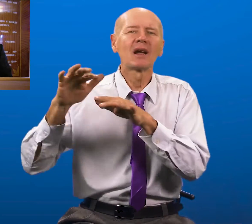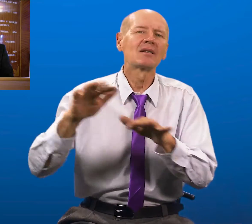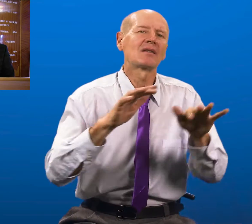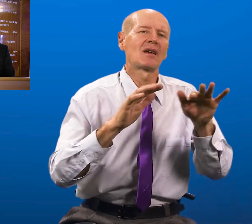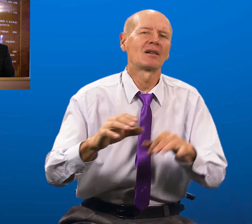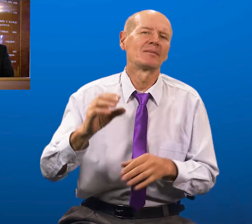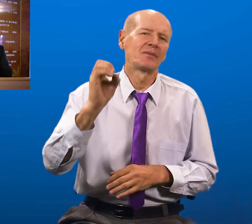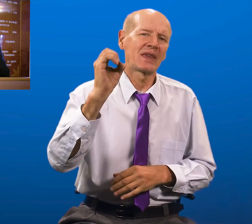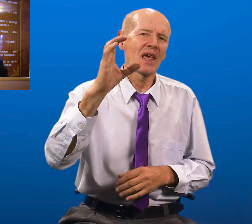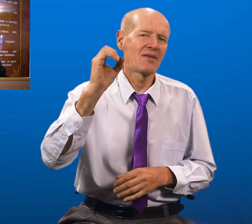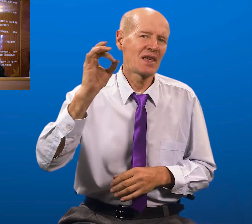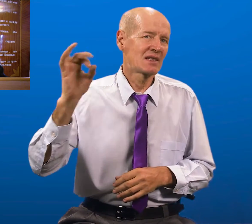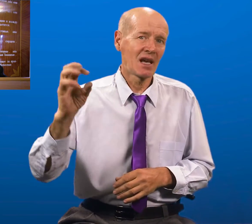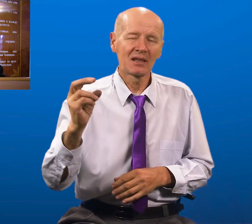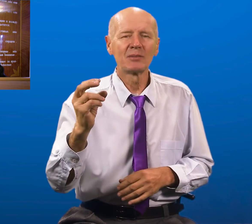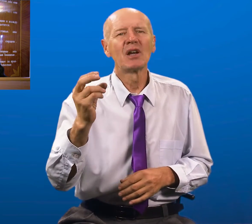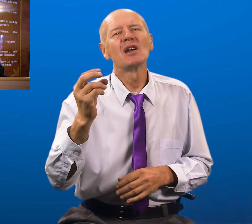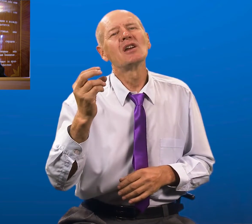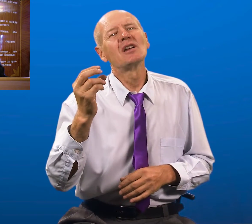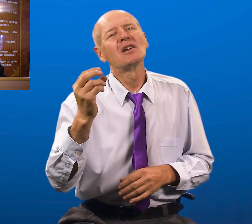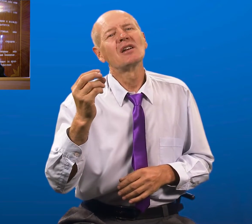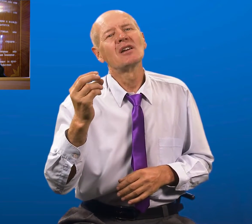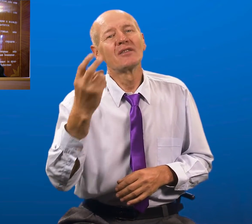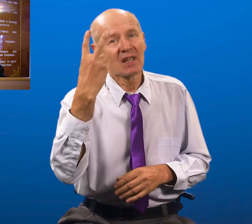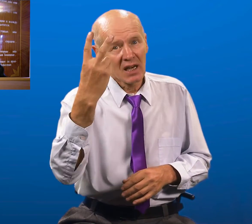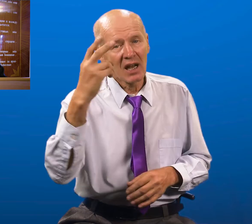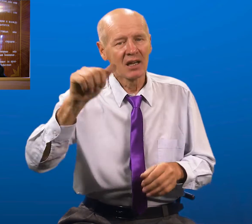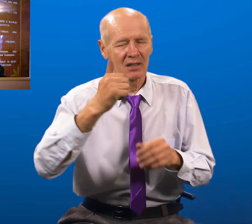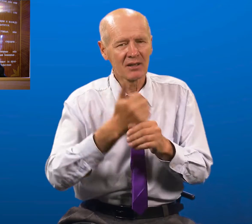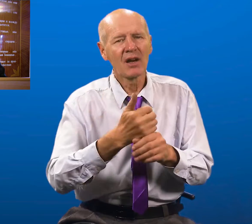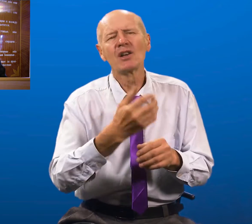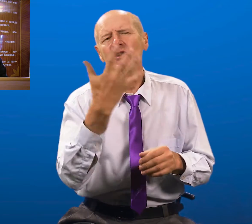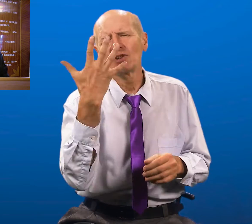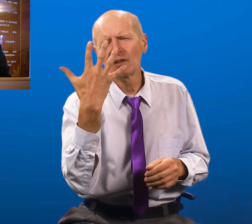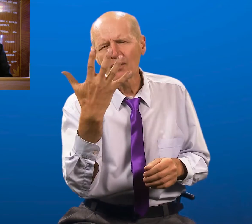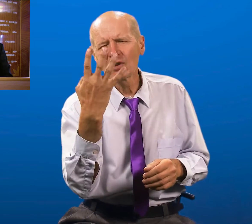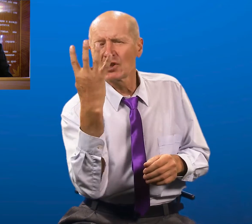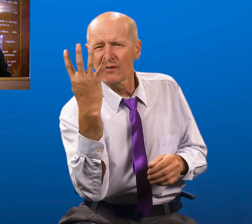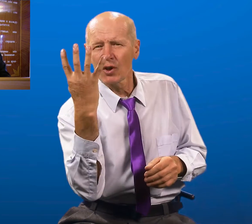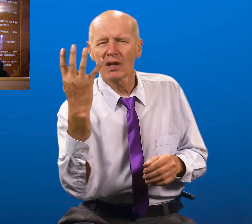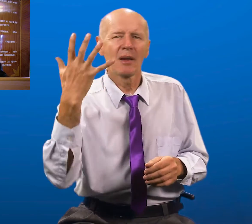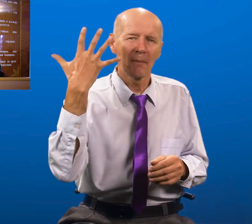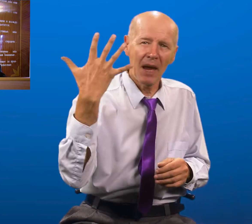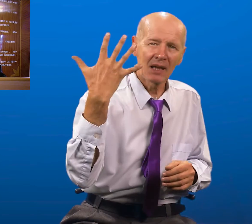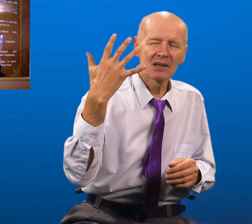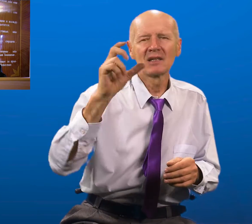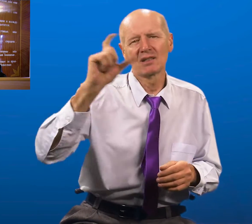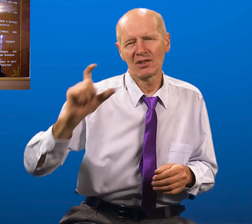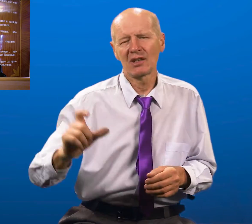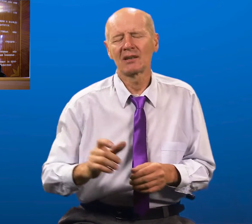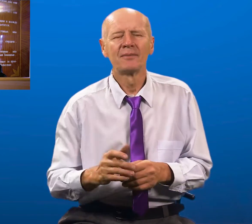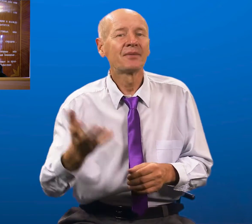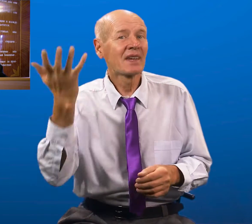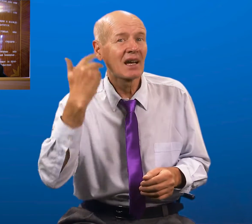записано в послании Ефесянам, 2 глава, 4, 5 и 10 тексты. Когда Господь меняет или